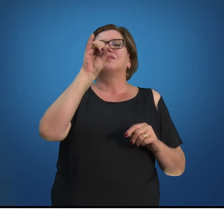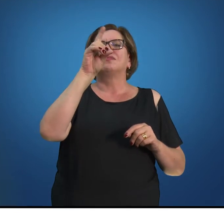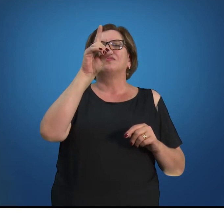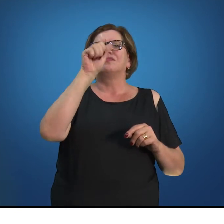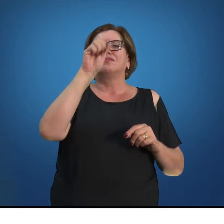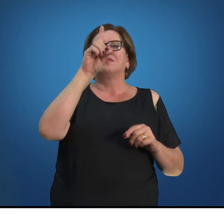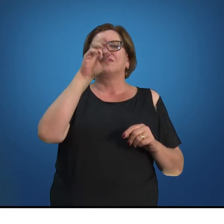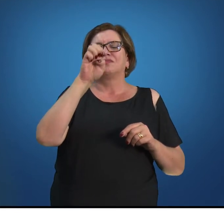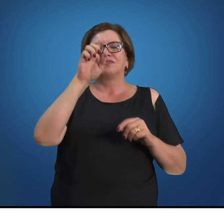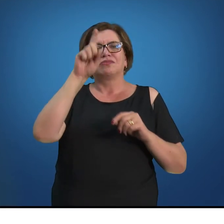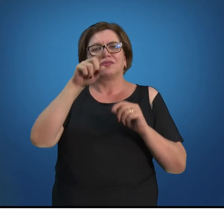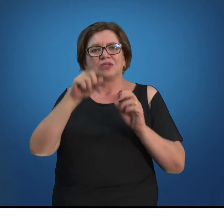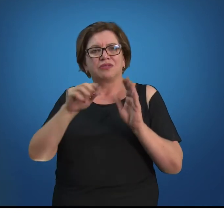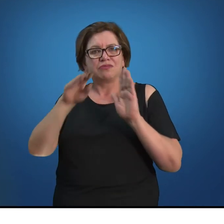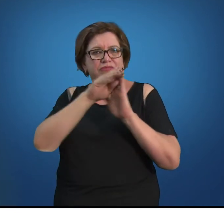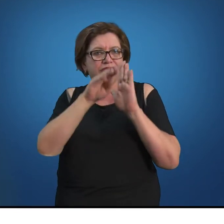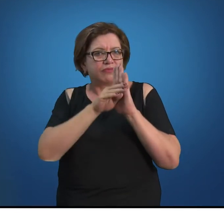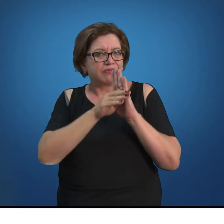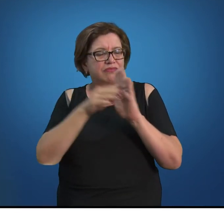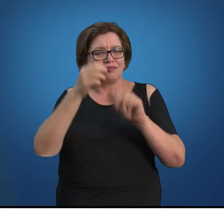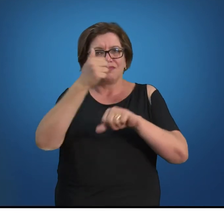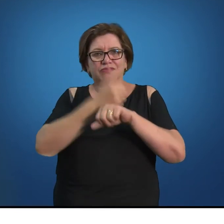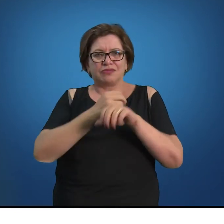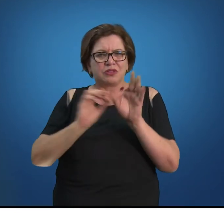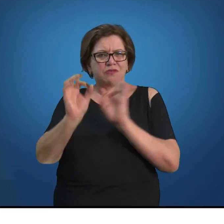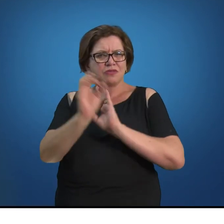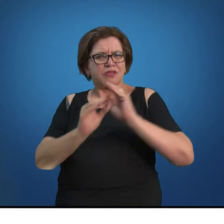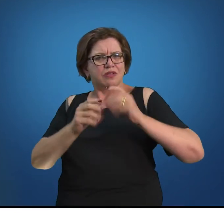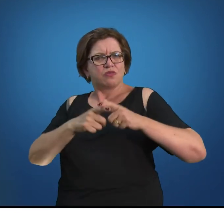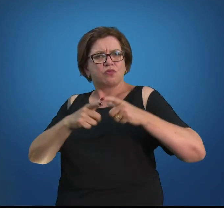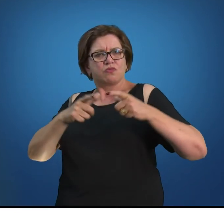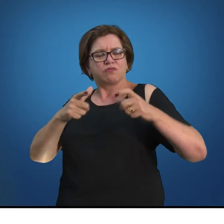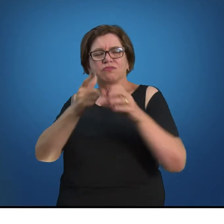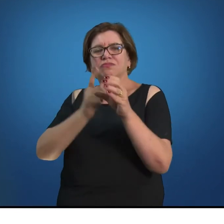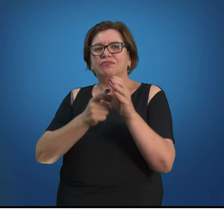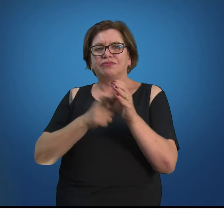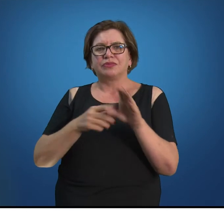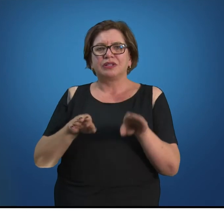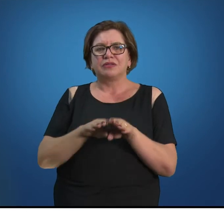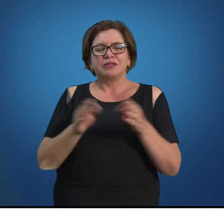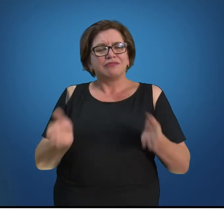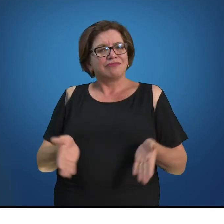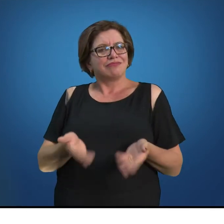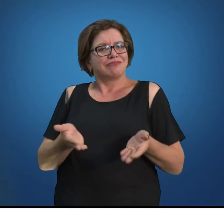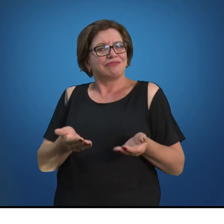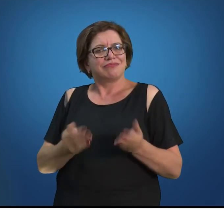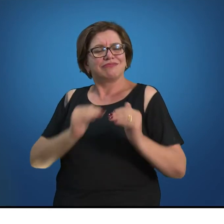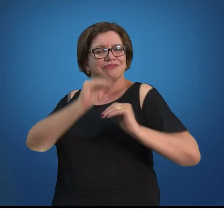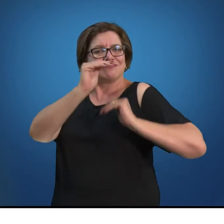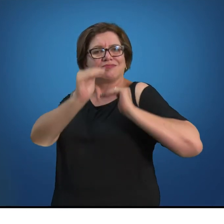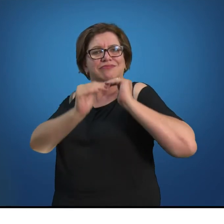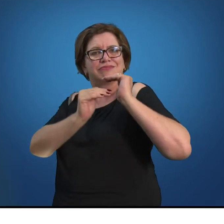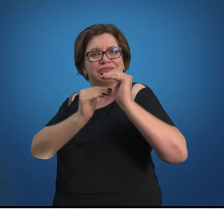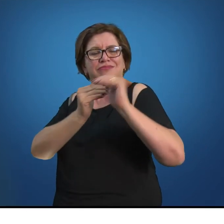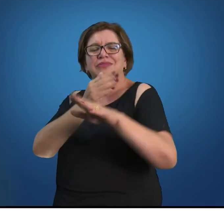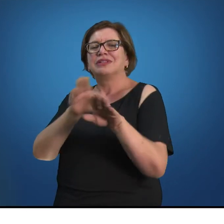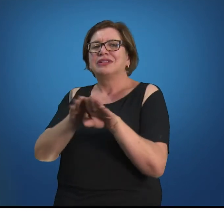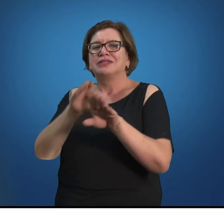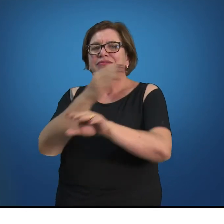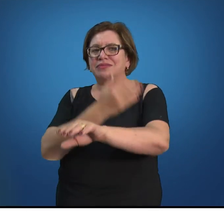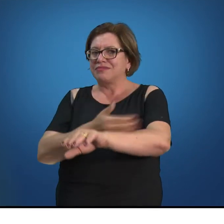desenvolvimento urbano. Um incentivo à inovação é a prática e o surgimento de